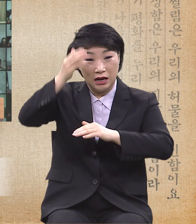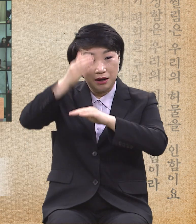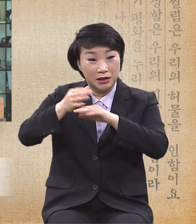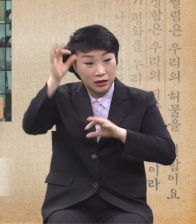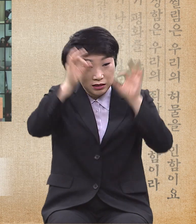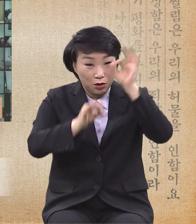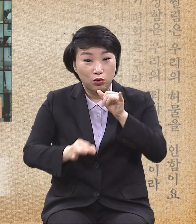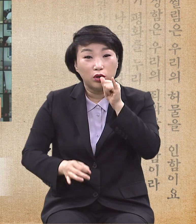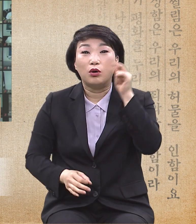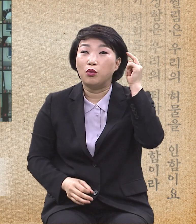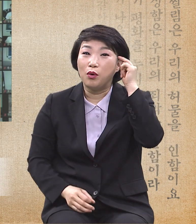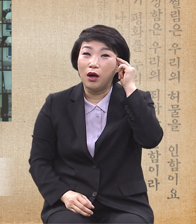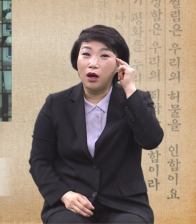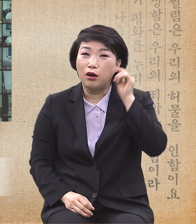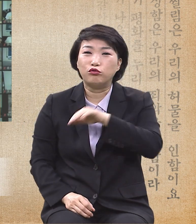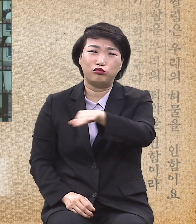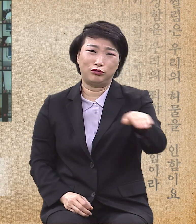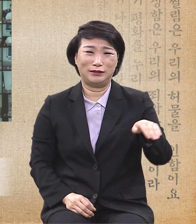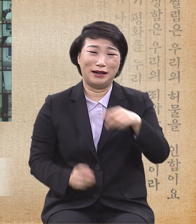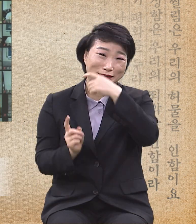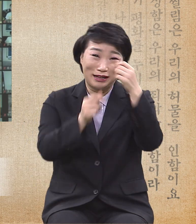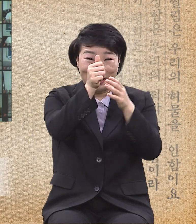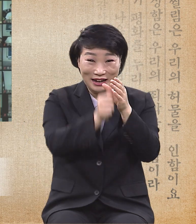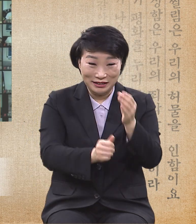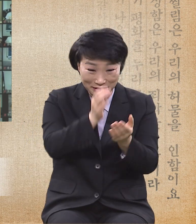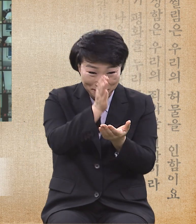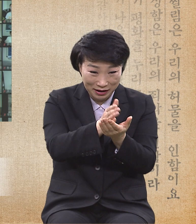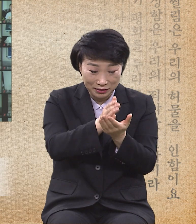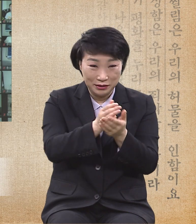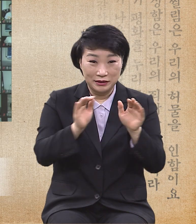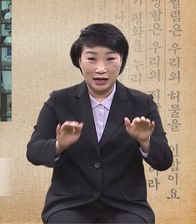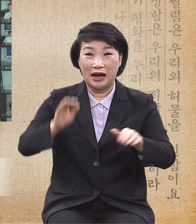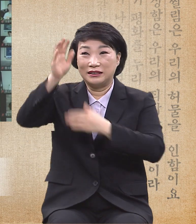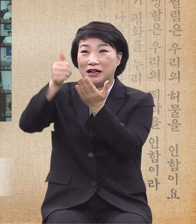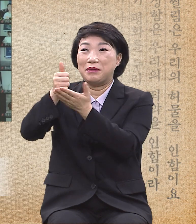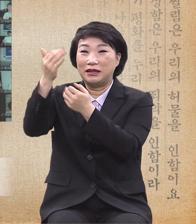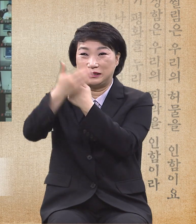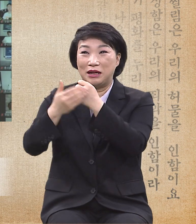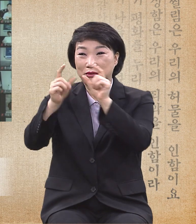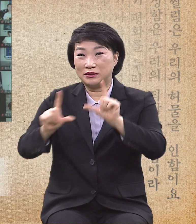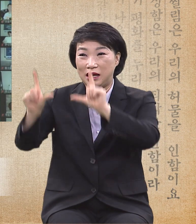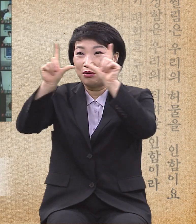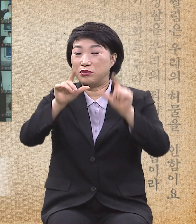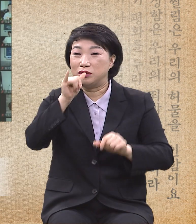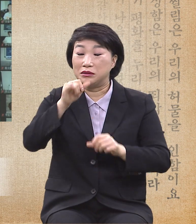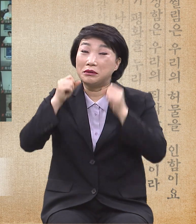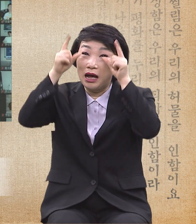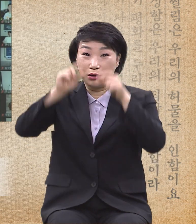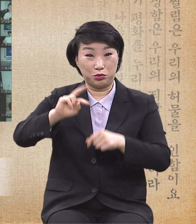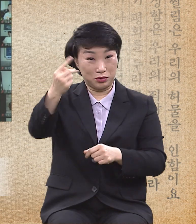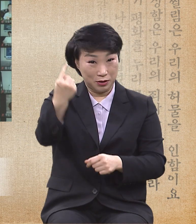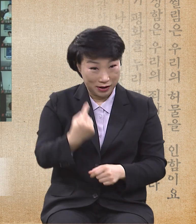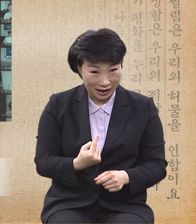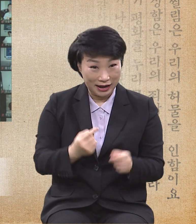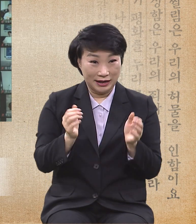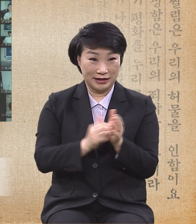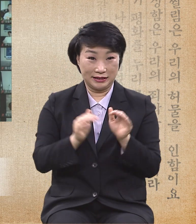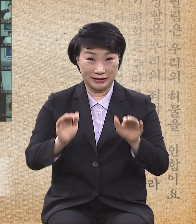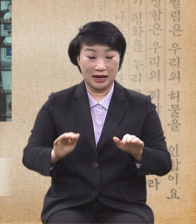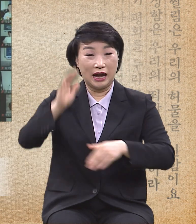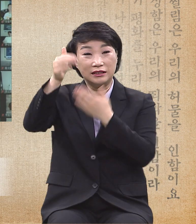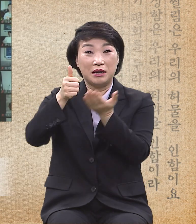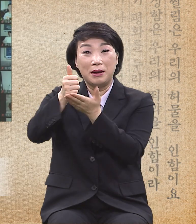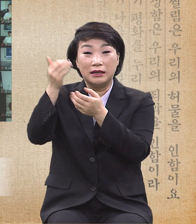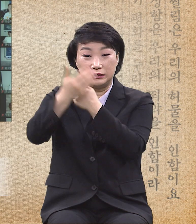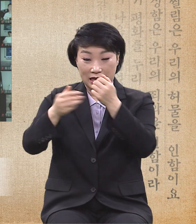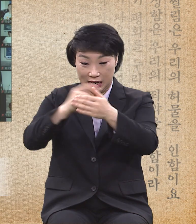만드는 것은 타락하지 말고 하나님의 은혜로 살고 있음을 깨닫고 돌아와서 하나님의